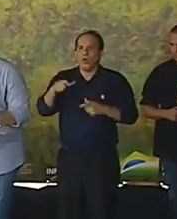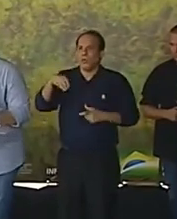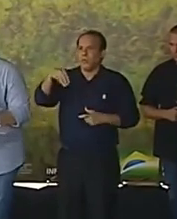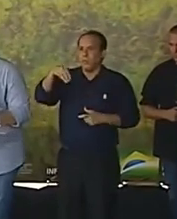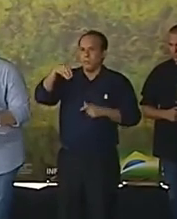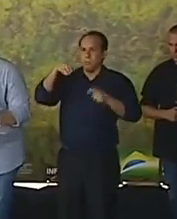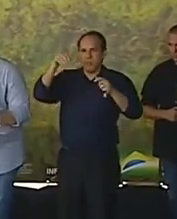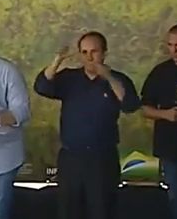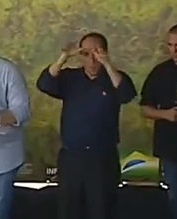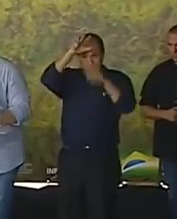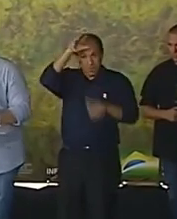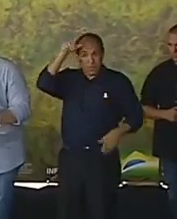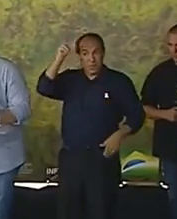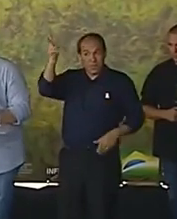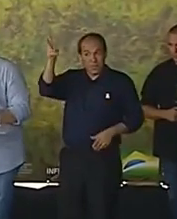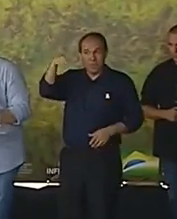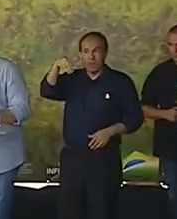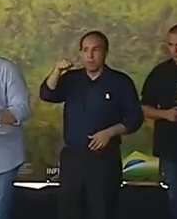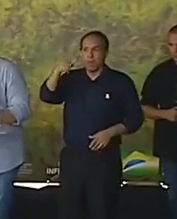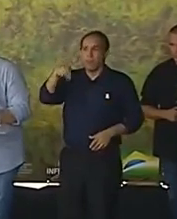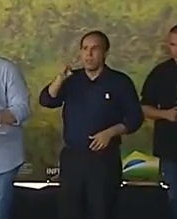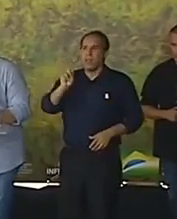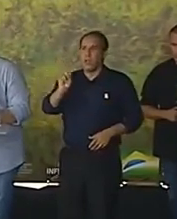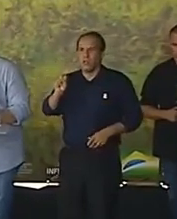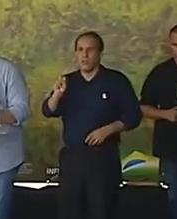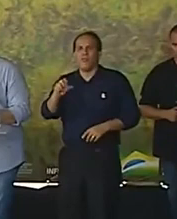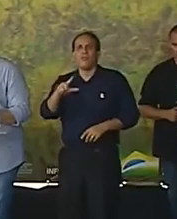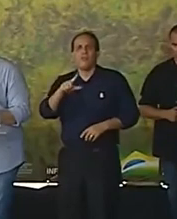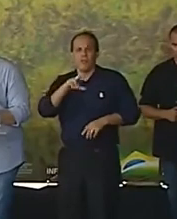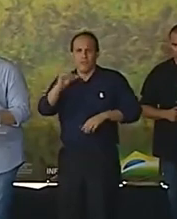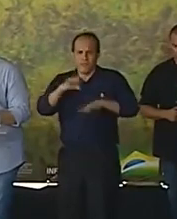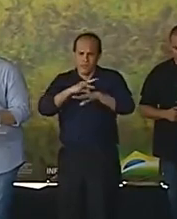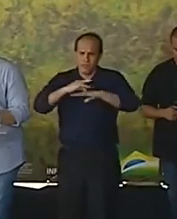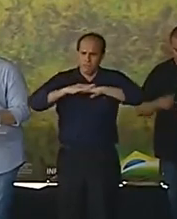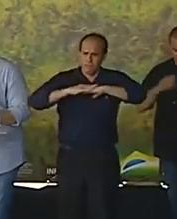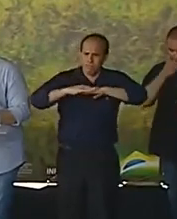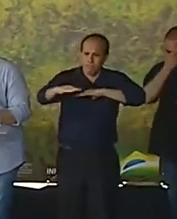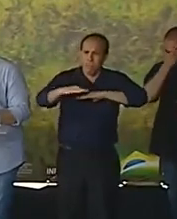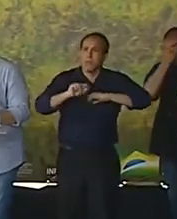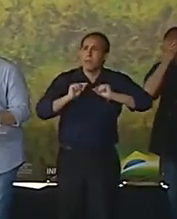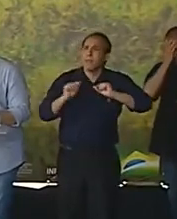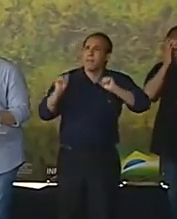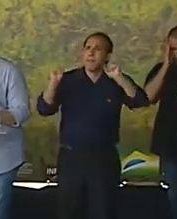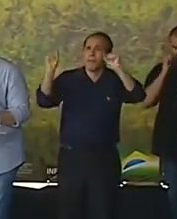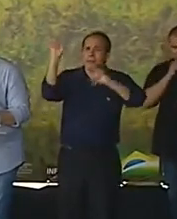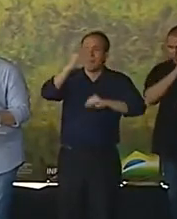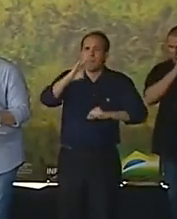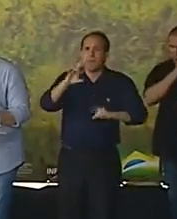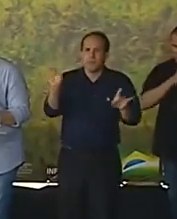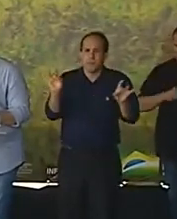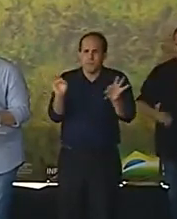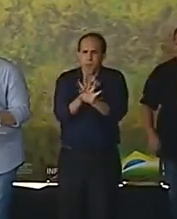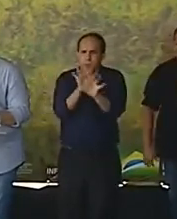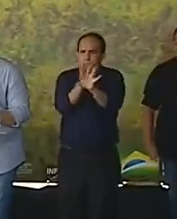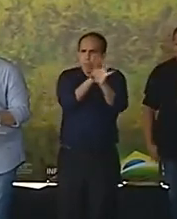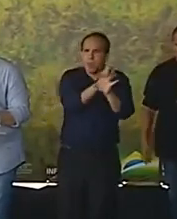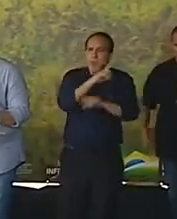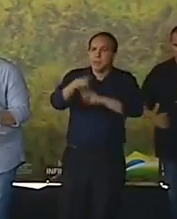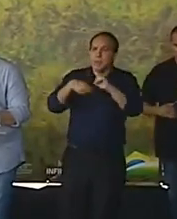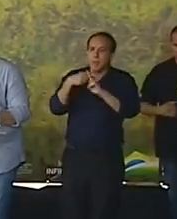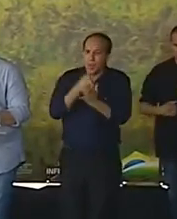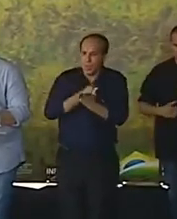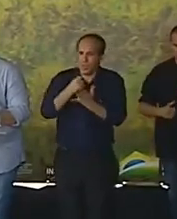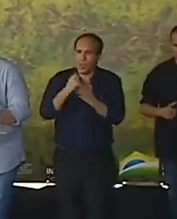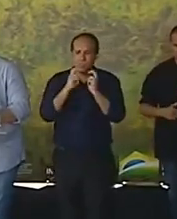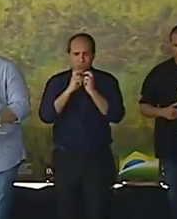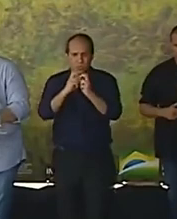Manaus. Nós vamos levar o desenvolvimento ao Brasil e vamos fazer a FICO. E vamos assinar o contrato da Ferrovia de Integração do